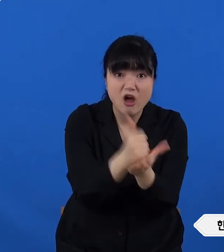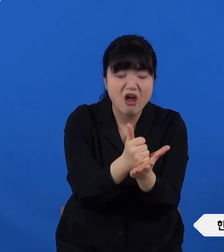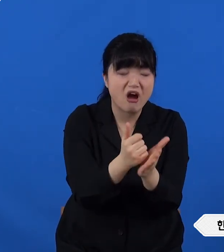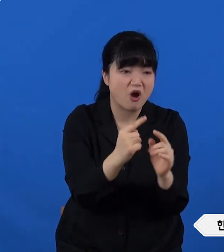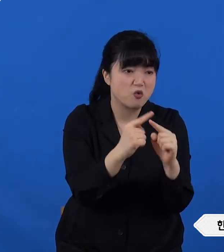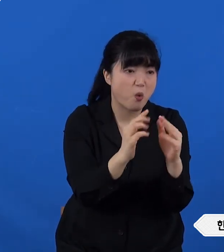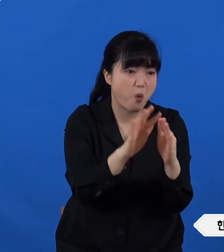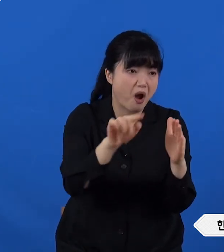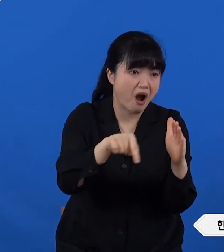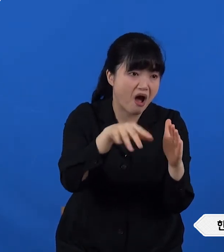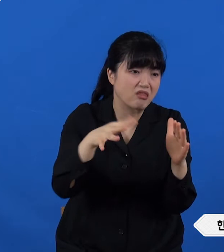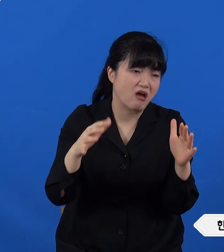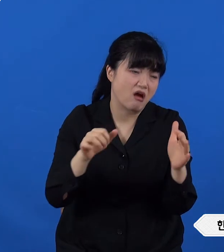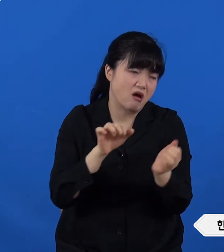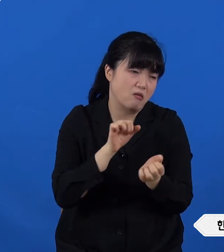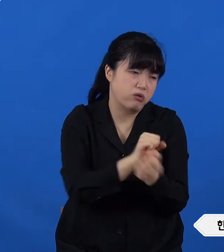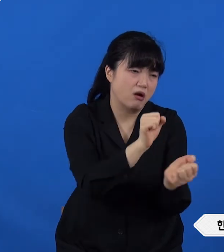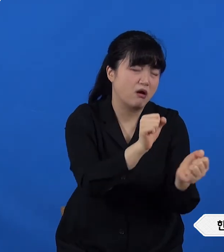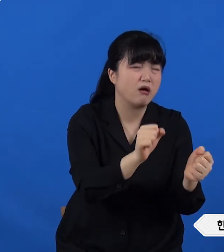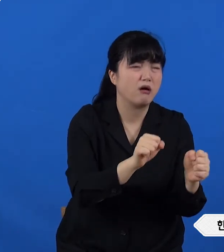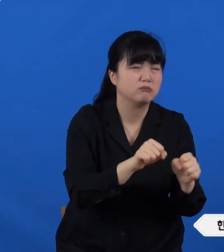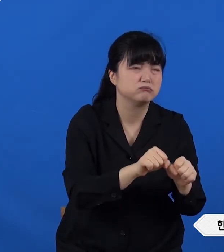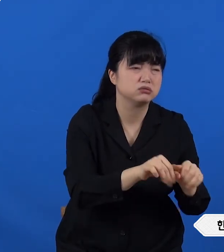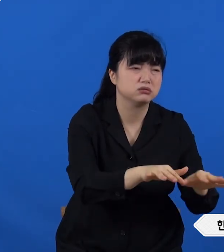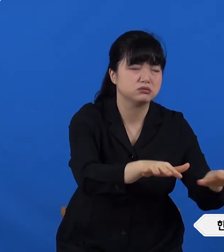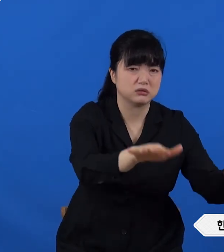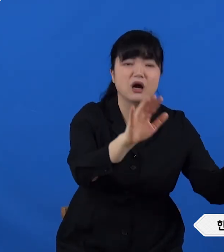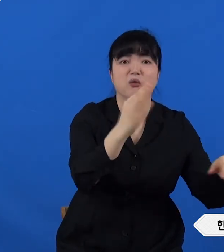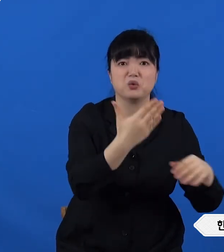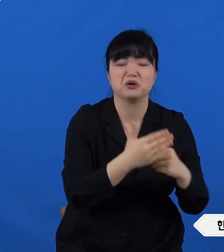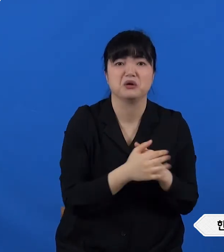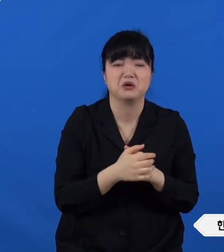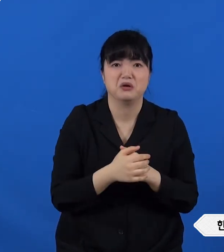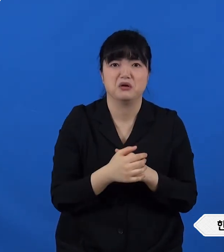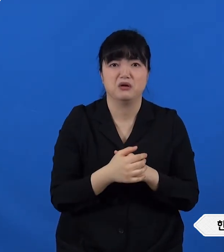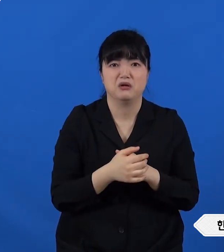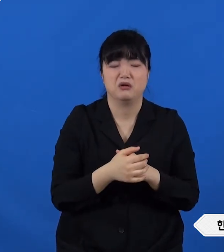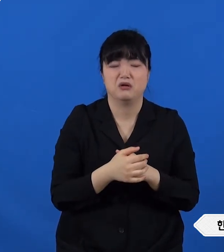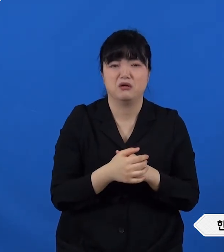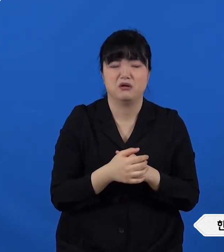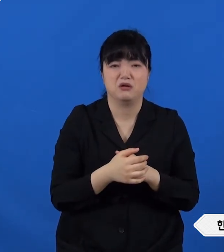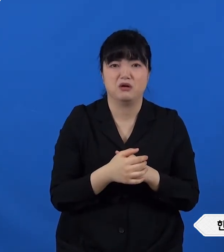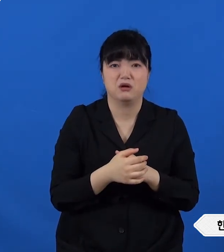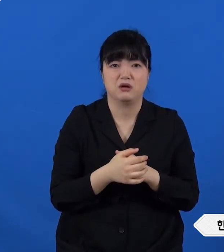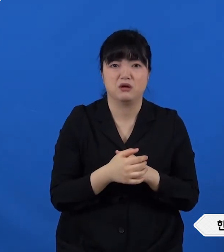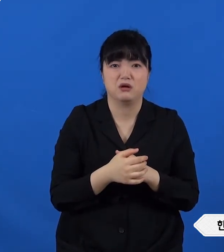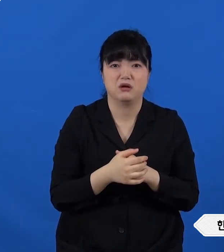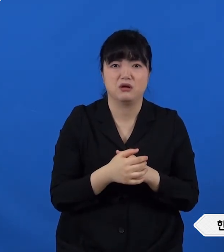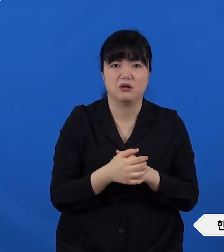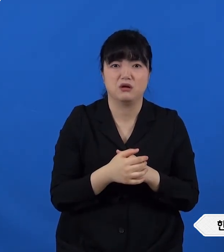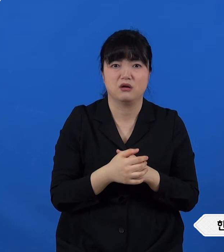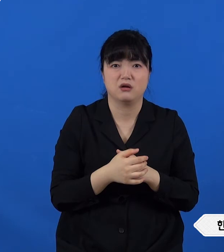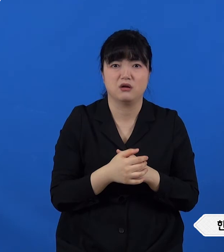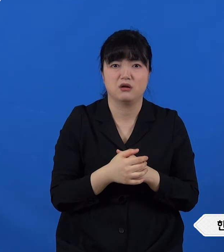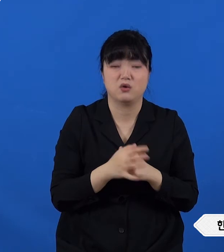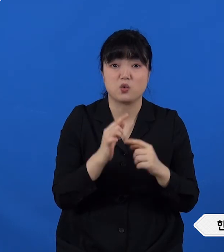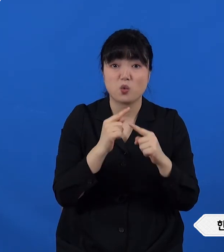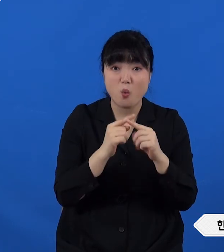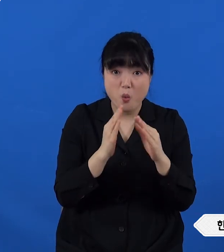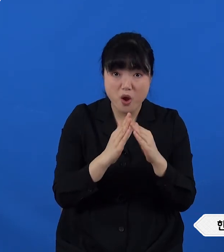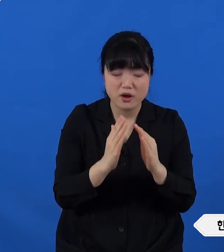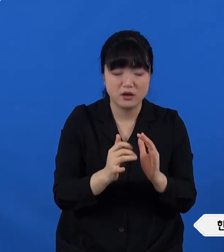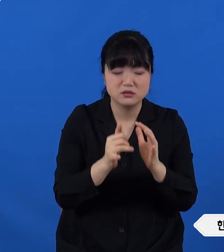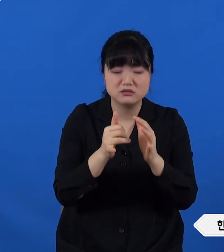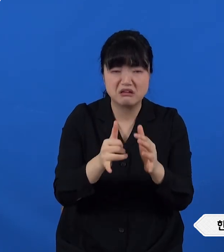그 교회 공동체가 그냥 설 수가 없습니다. 그렇게 되니까 교회가